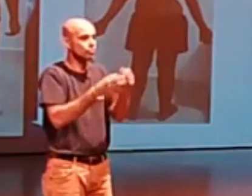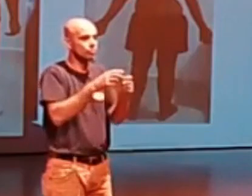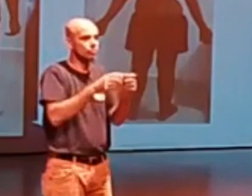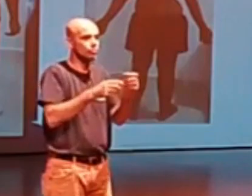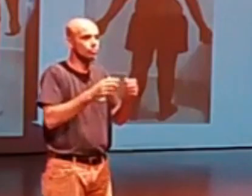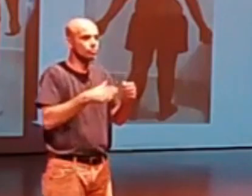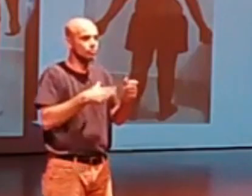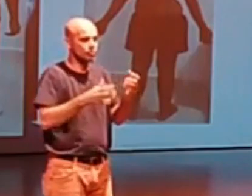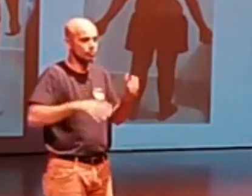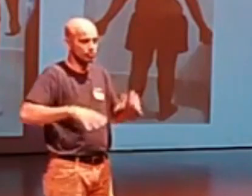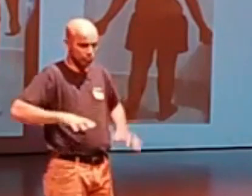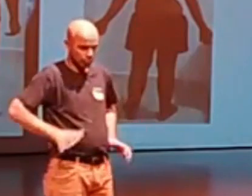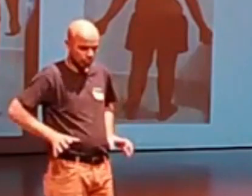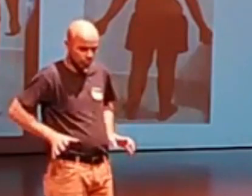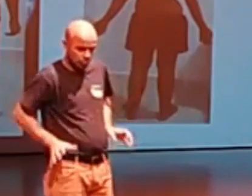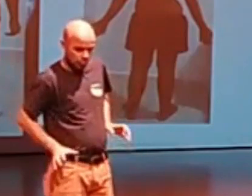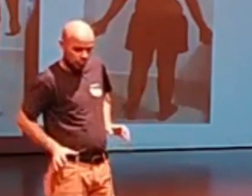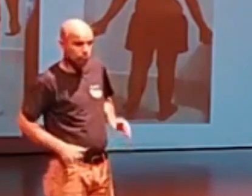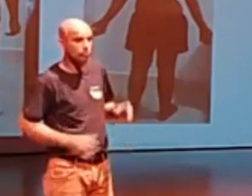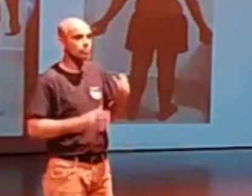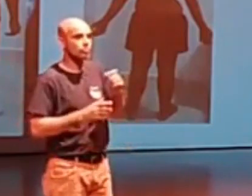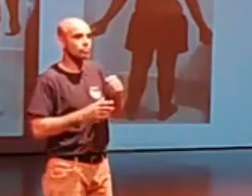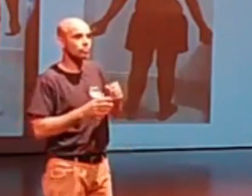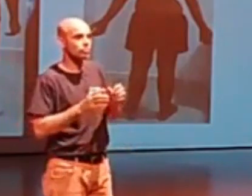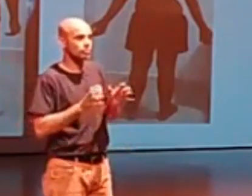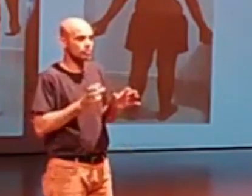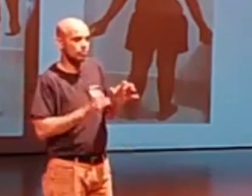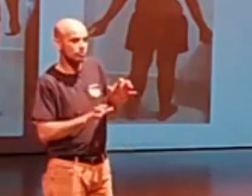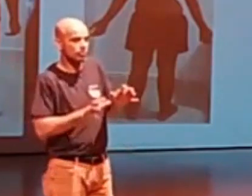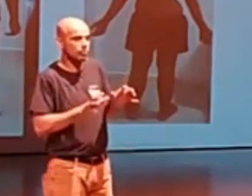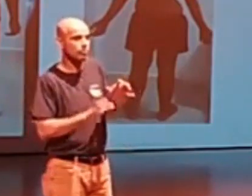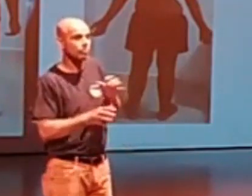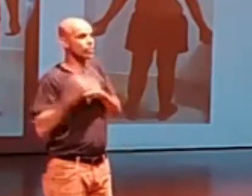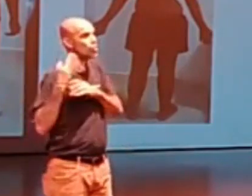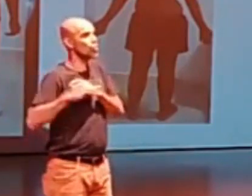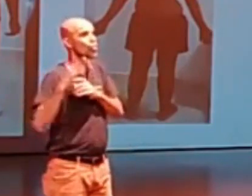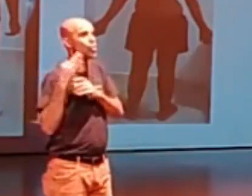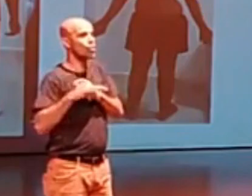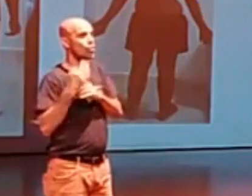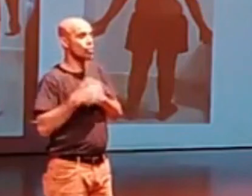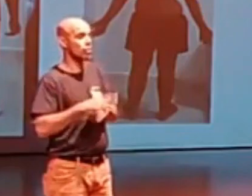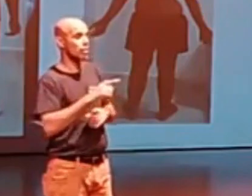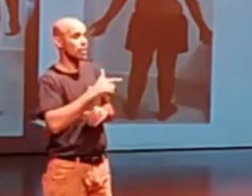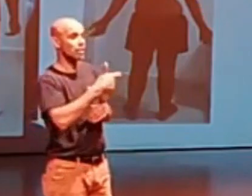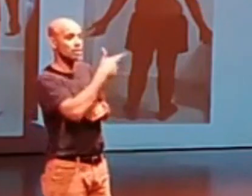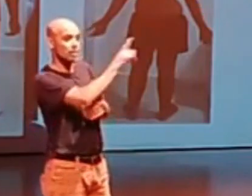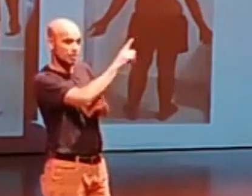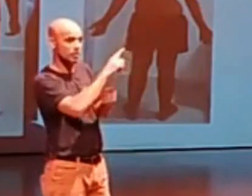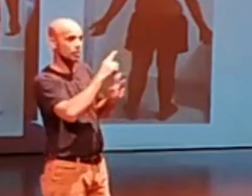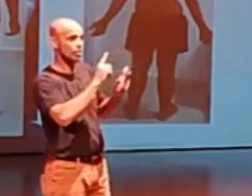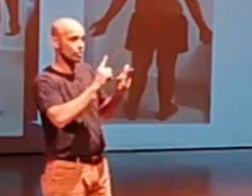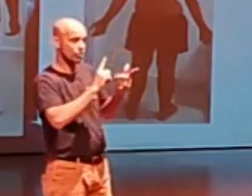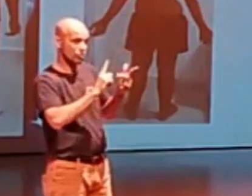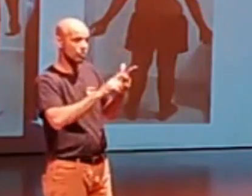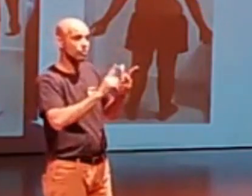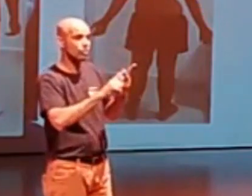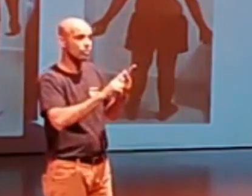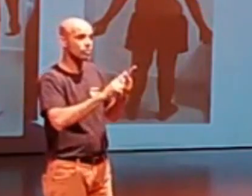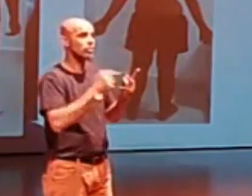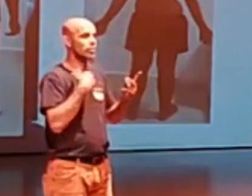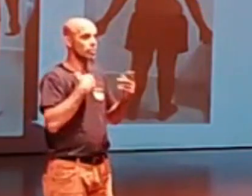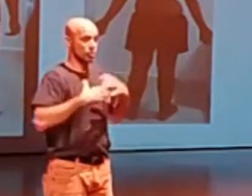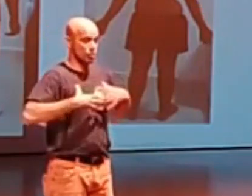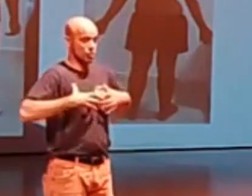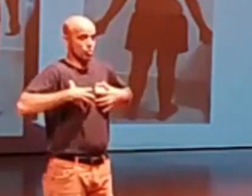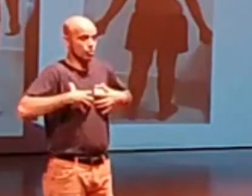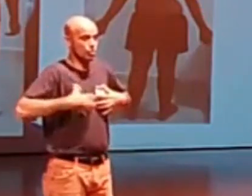joga a bacia, então isso sobrecarrega e ele gera dor. Essa outra paciente, ela basicamente não tem o quê? Ela tem uma escoliose tóraco-lombar. Muitas